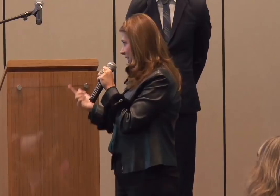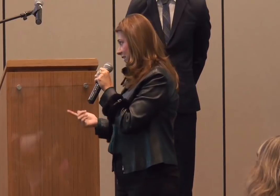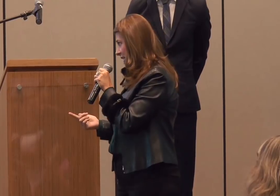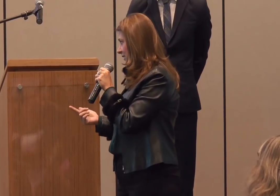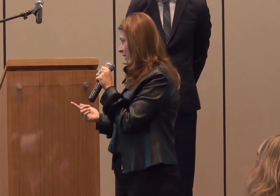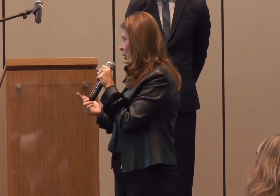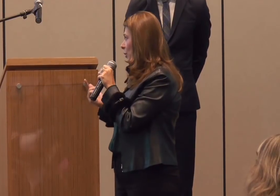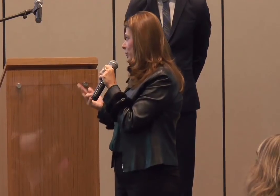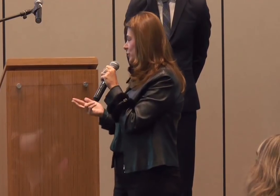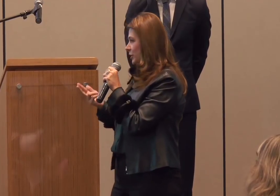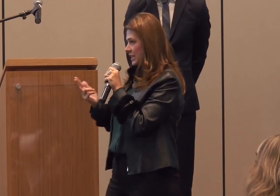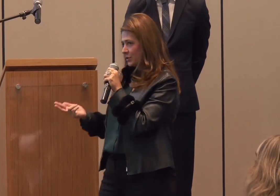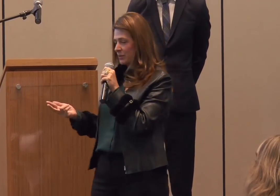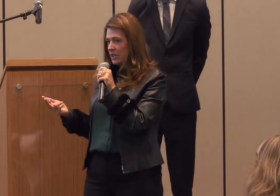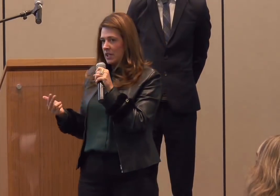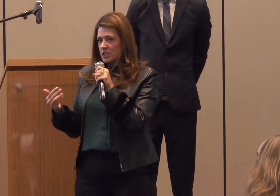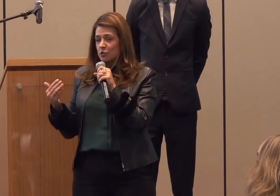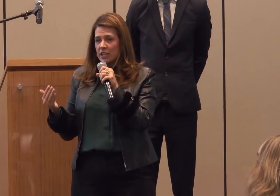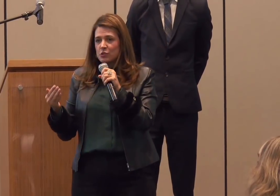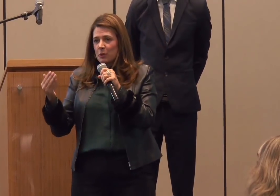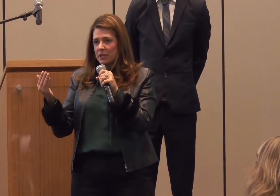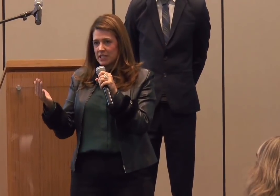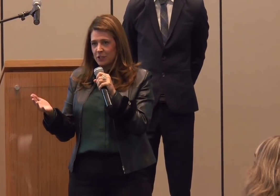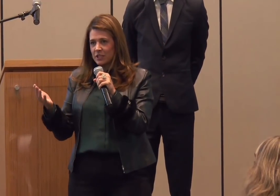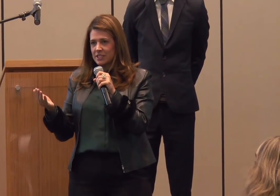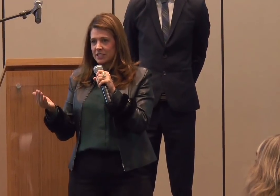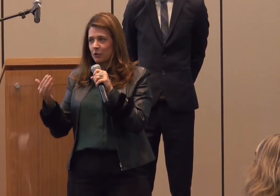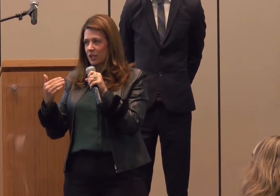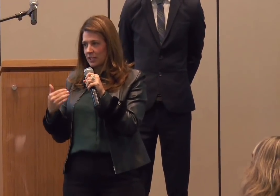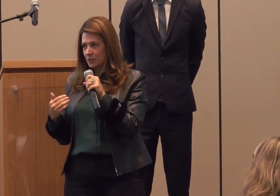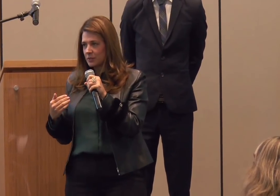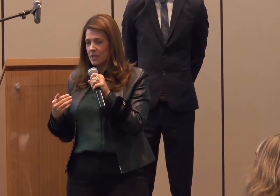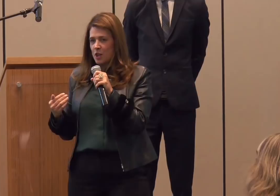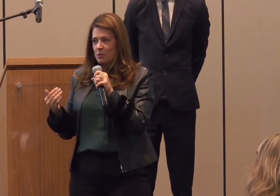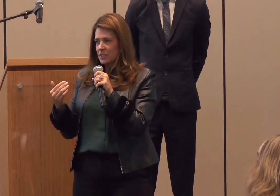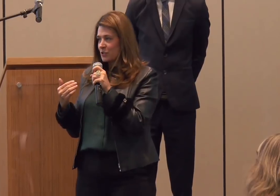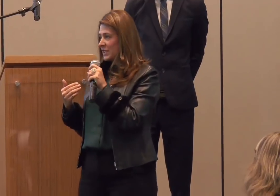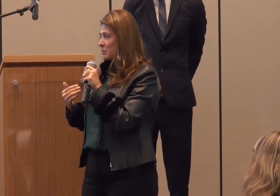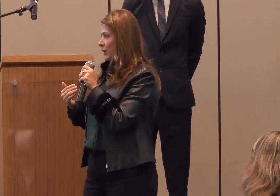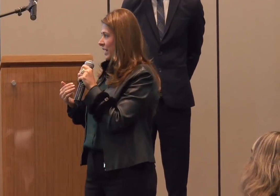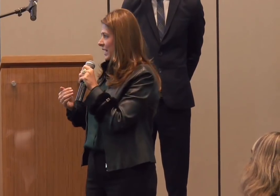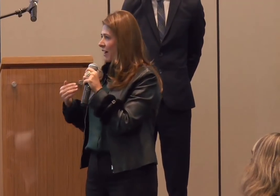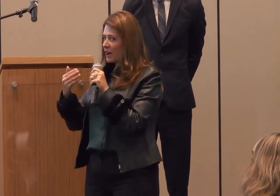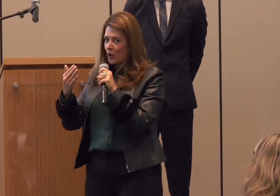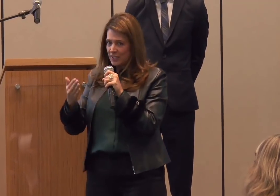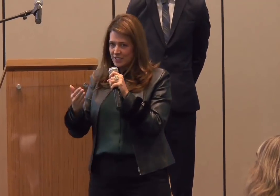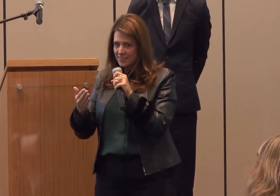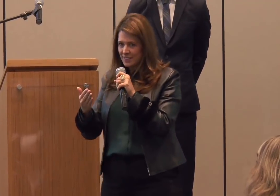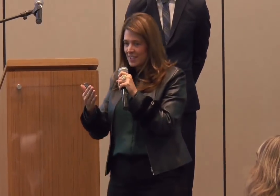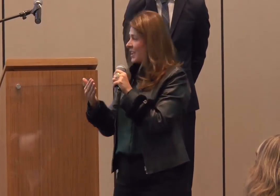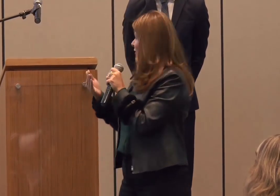fuente de garantía cómo funciona eso si usted es un empresario que necesita un crédito pues entonces puede ir a